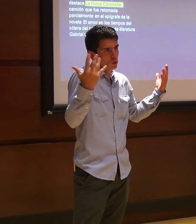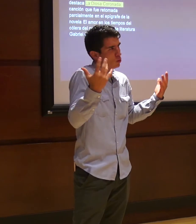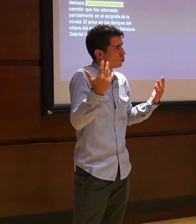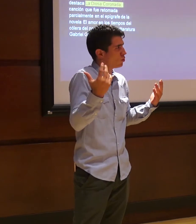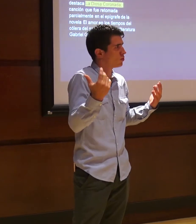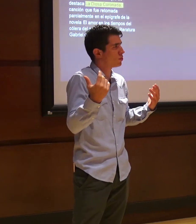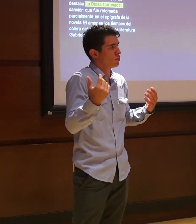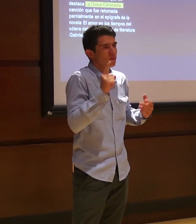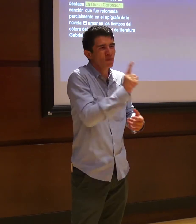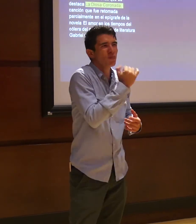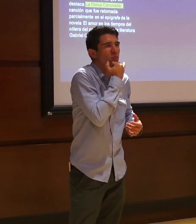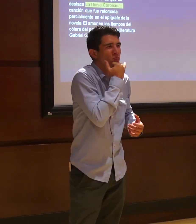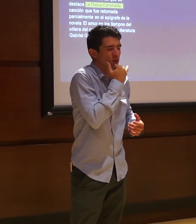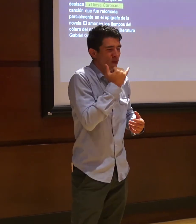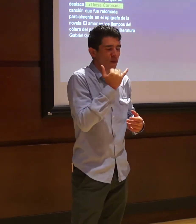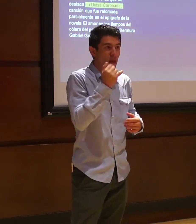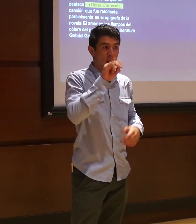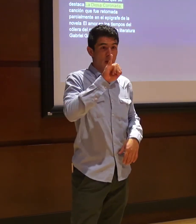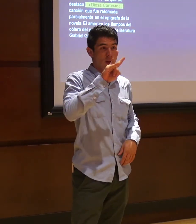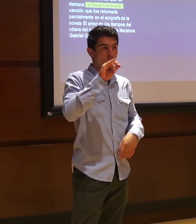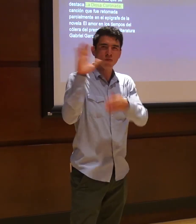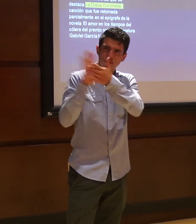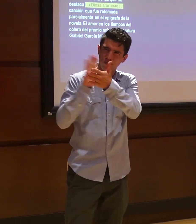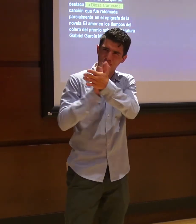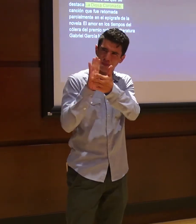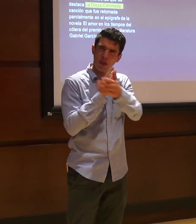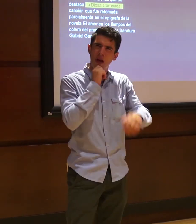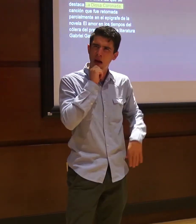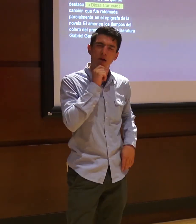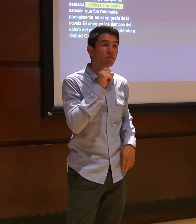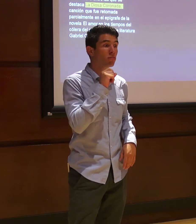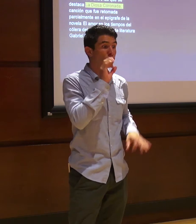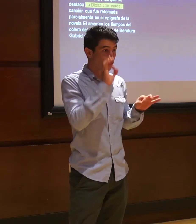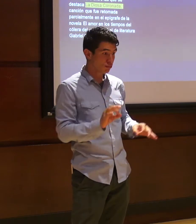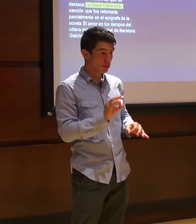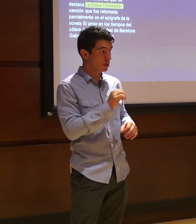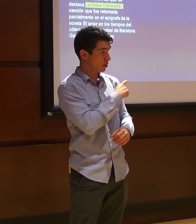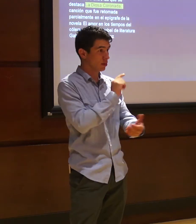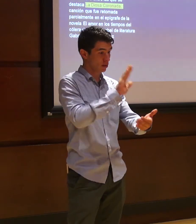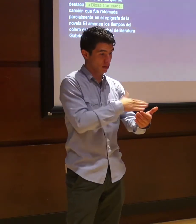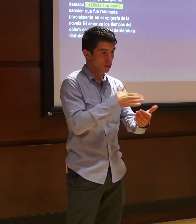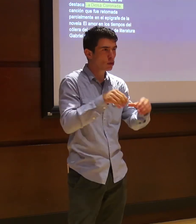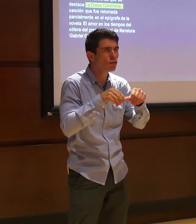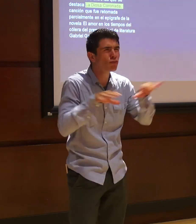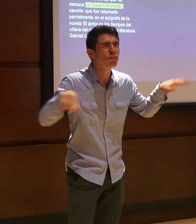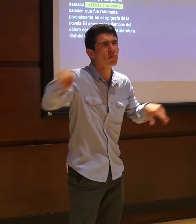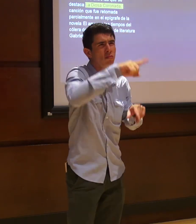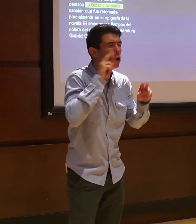las cuales pues han rodado por todo el mundo. Ivo nos contaba, a raíz de la historia de su papá,